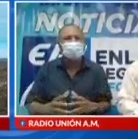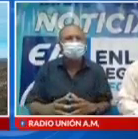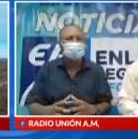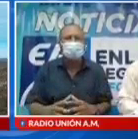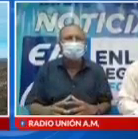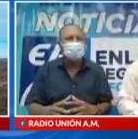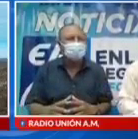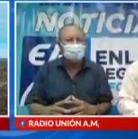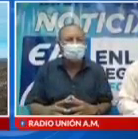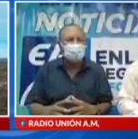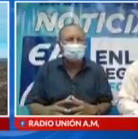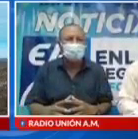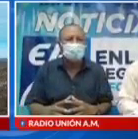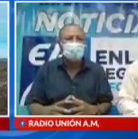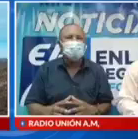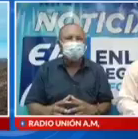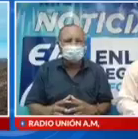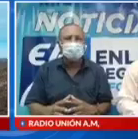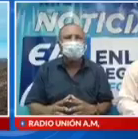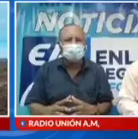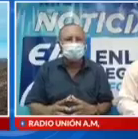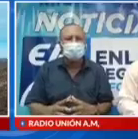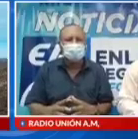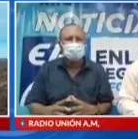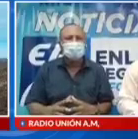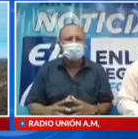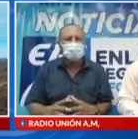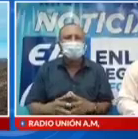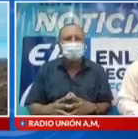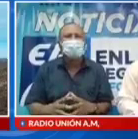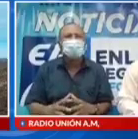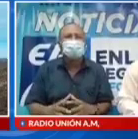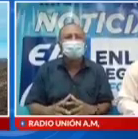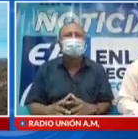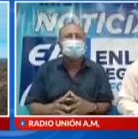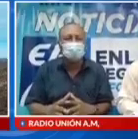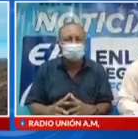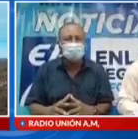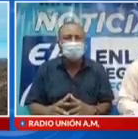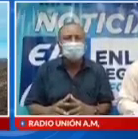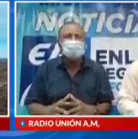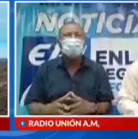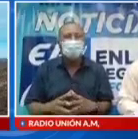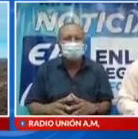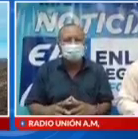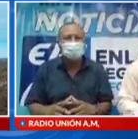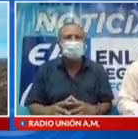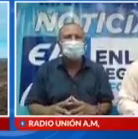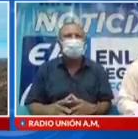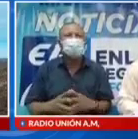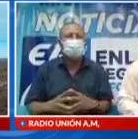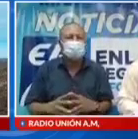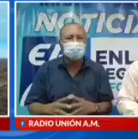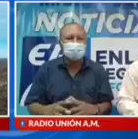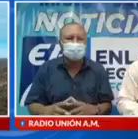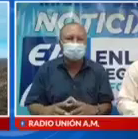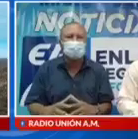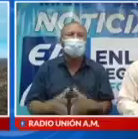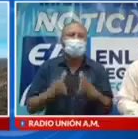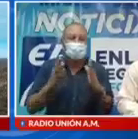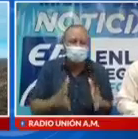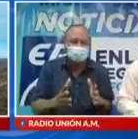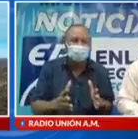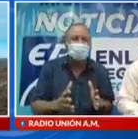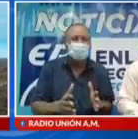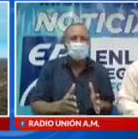ustedes nos conocen, no de ahora, ustedes nos conocen cuál ha sido nuestra actitud y cuál ha sido nuestro